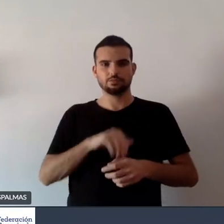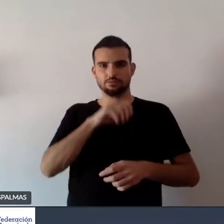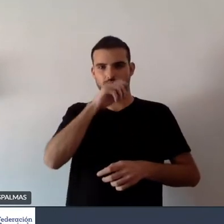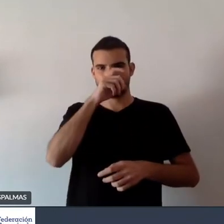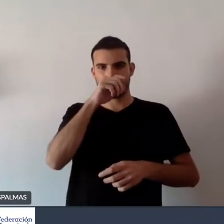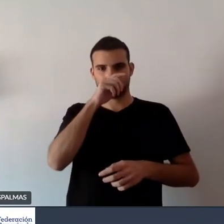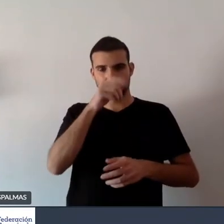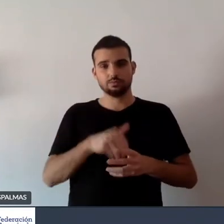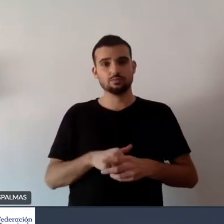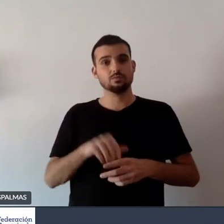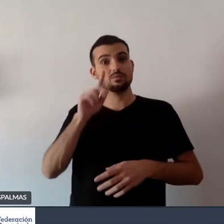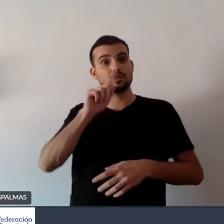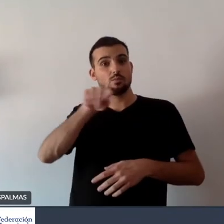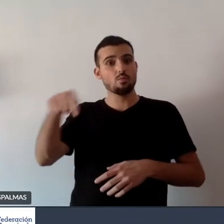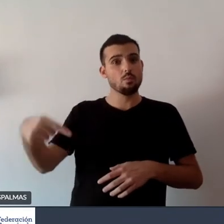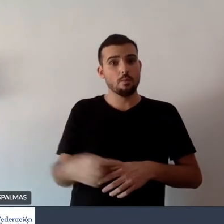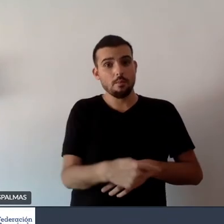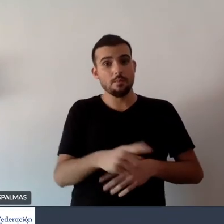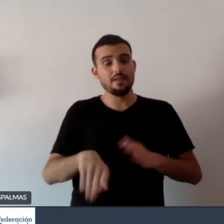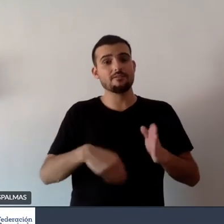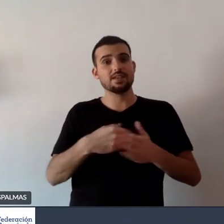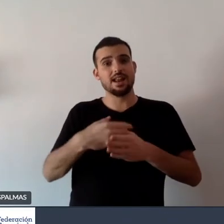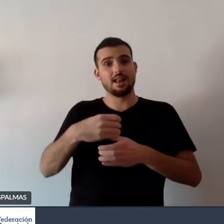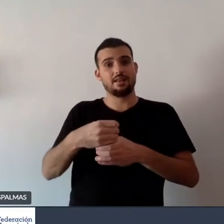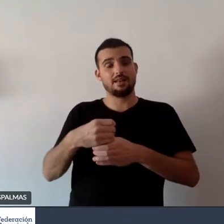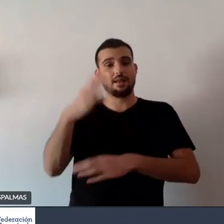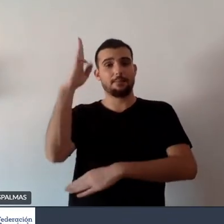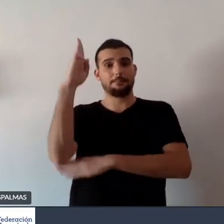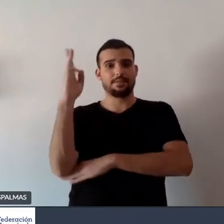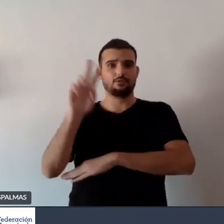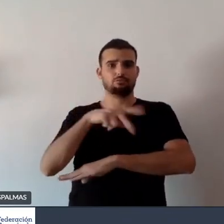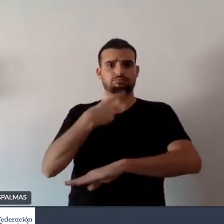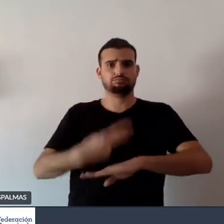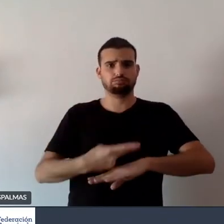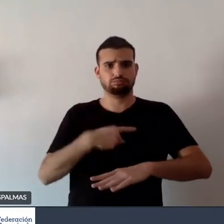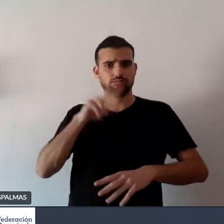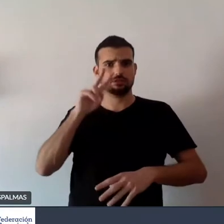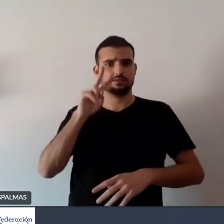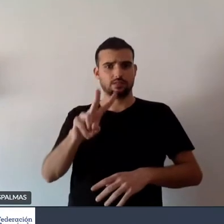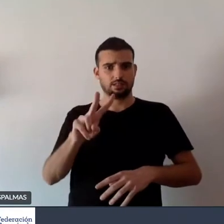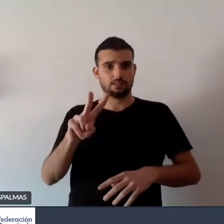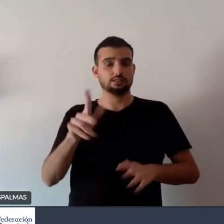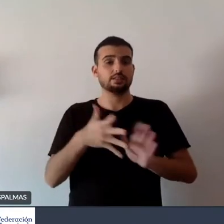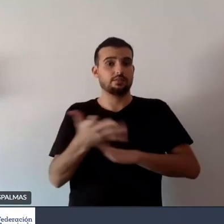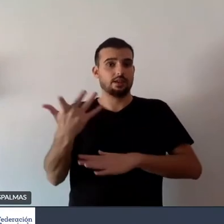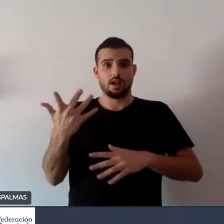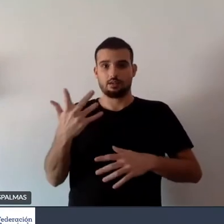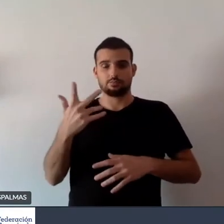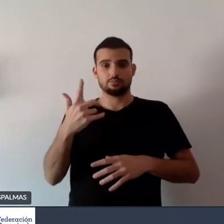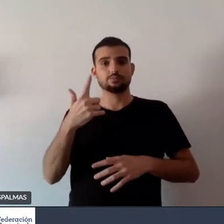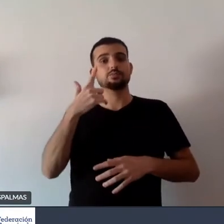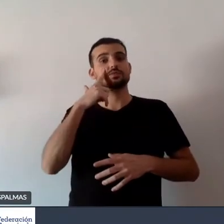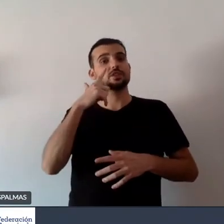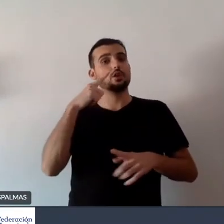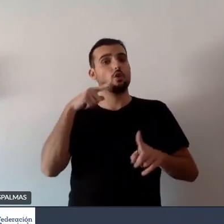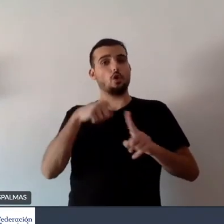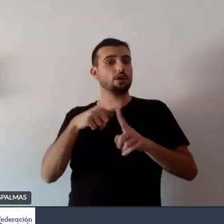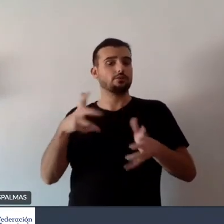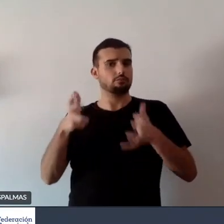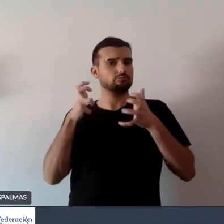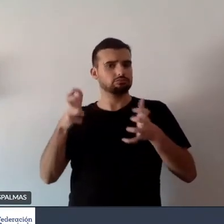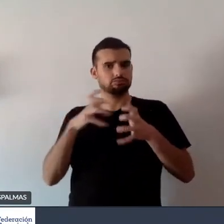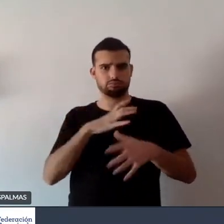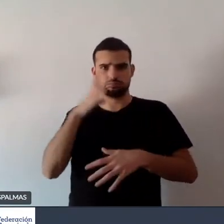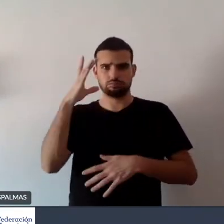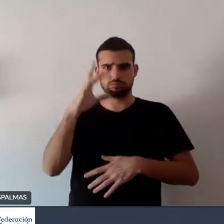Ventaja del poste bajo, caída del pivot, este doble posteo de nuevo para mantenerle ocupado en la ayuda y para trabajar el rebote ofensivo. Salida de tirador